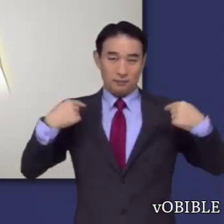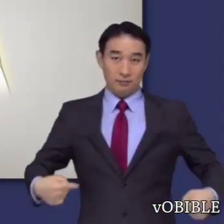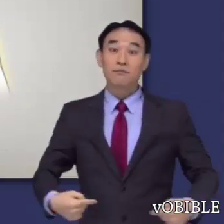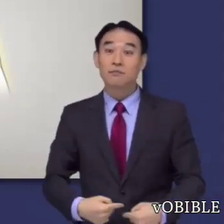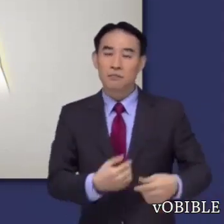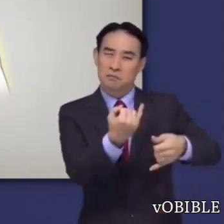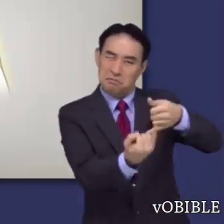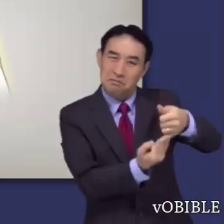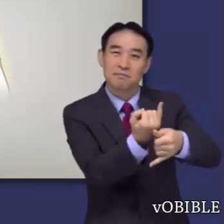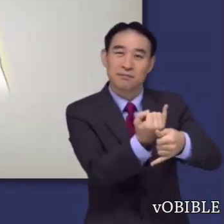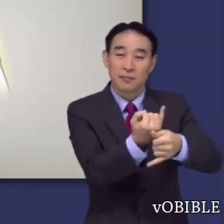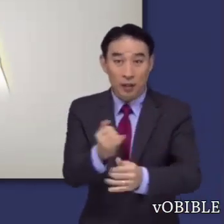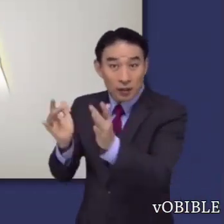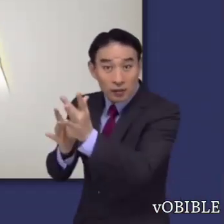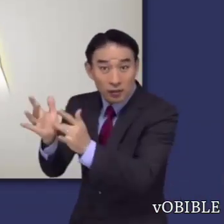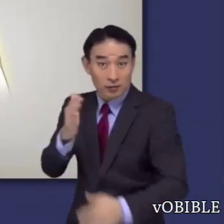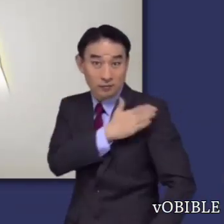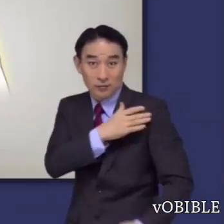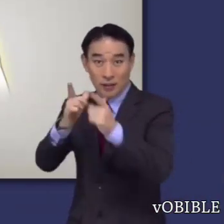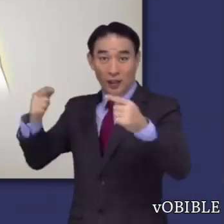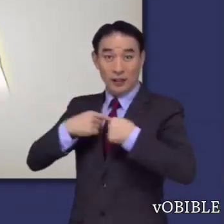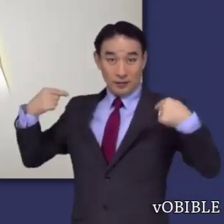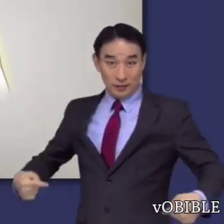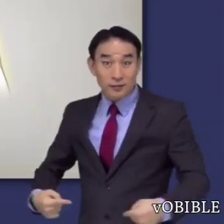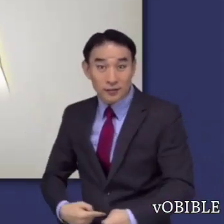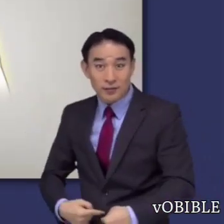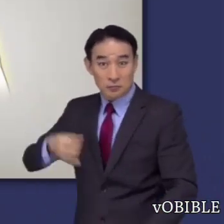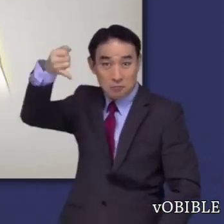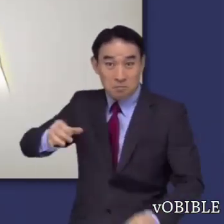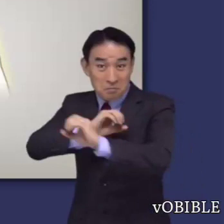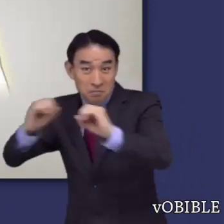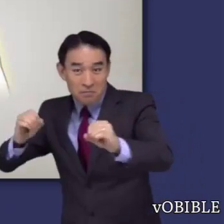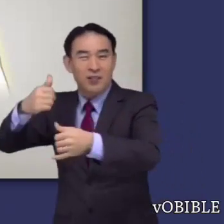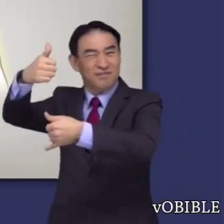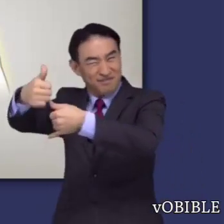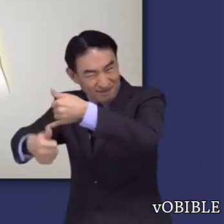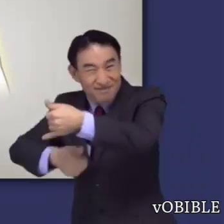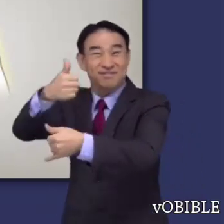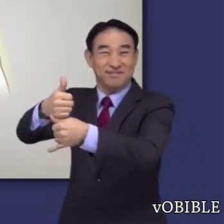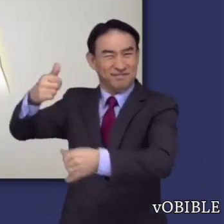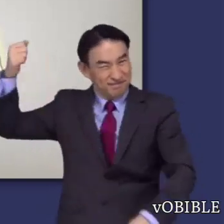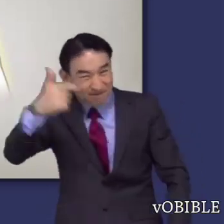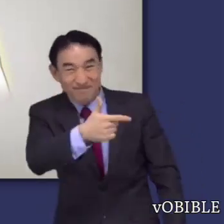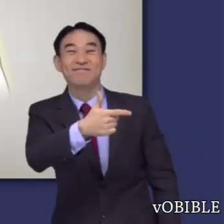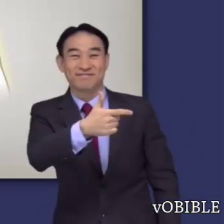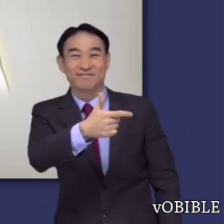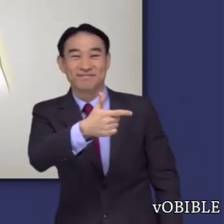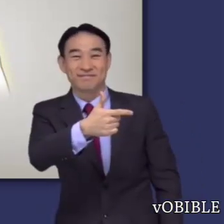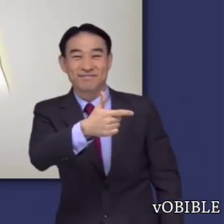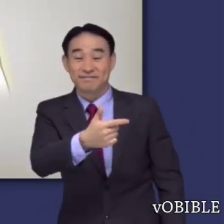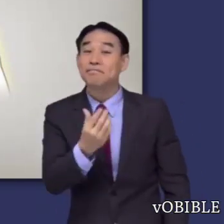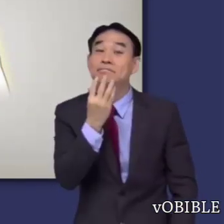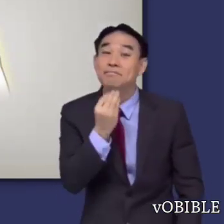祭司，比在圣殿服务的犹太大祭司优秀得多，因为犹太大祭司是不完美的，